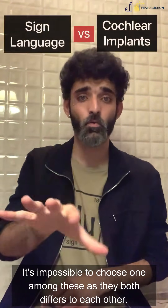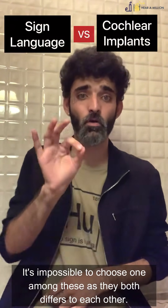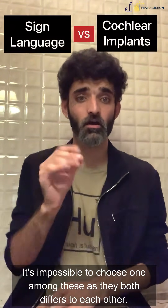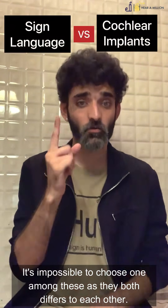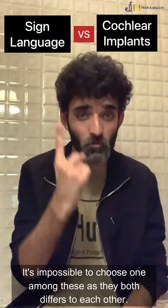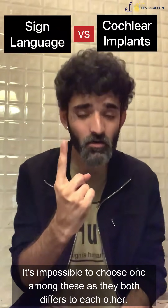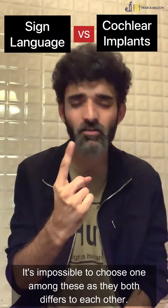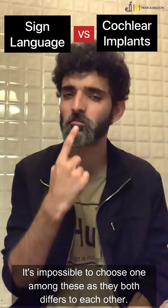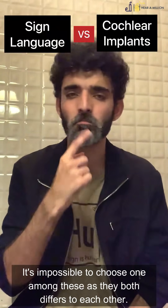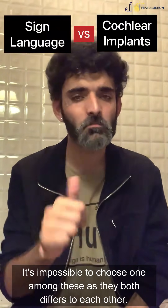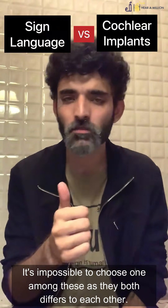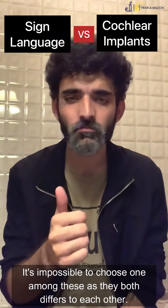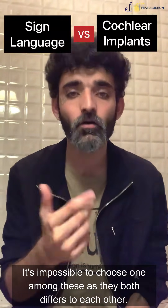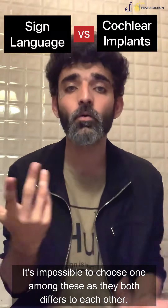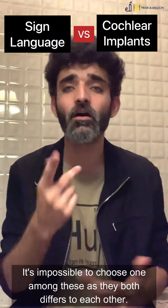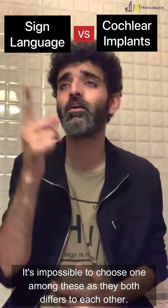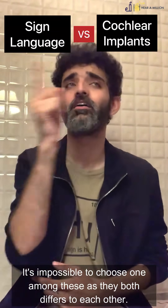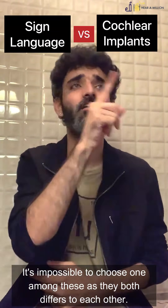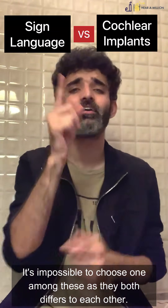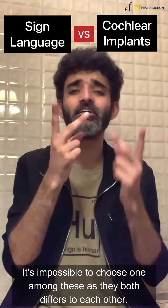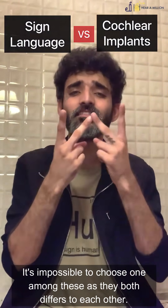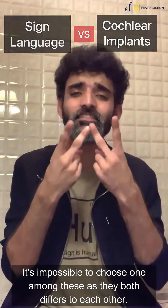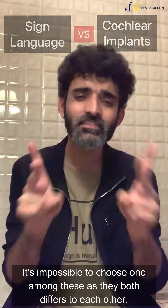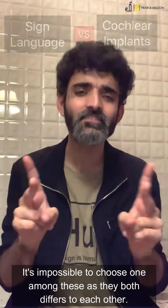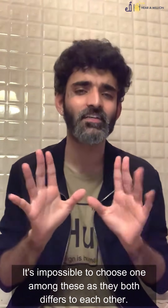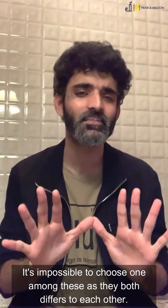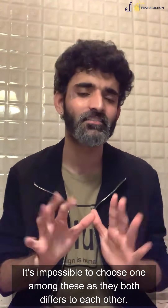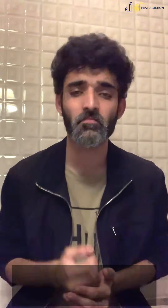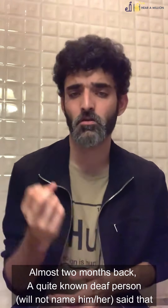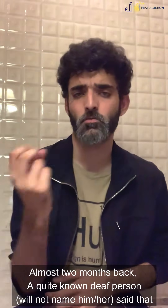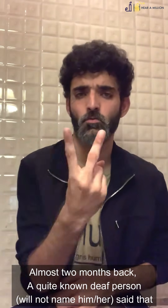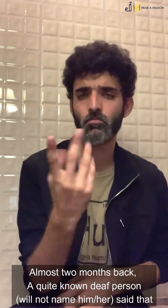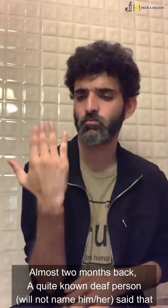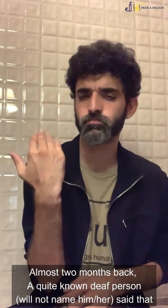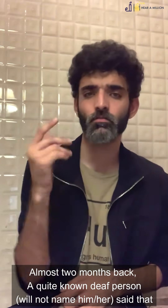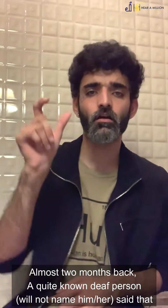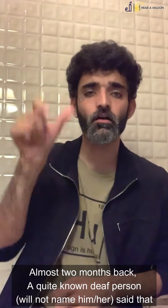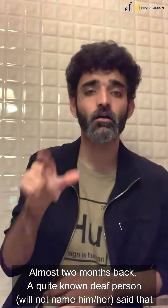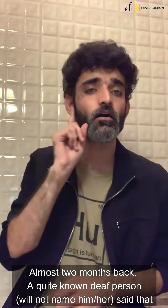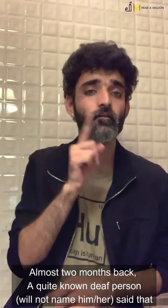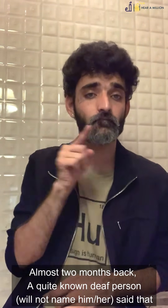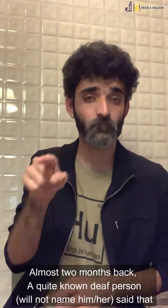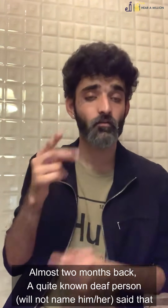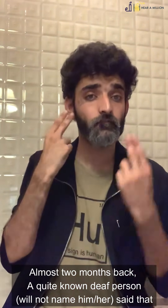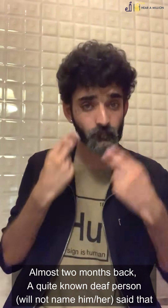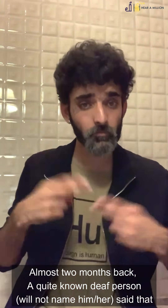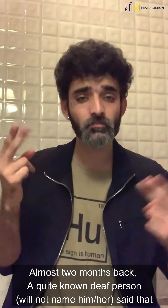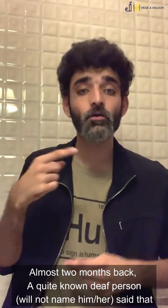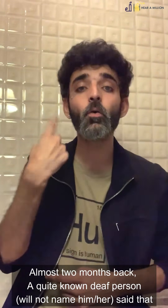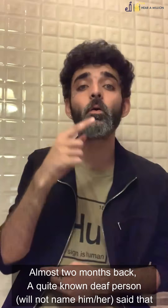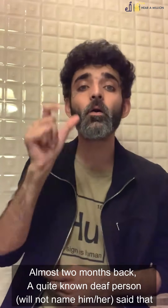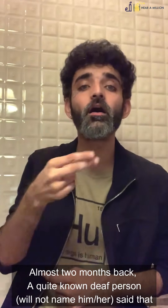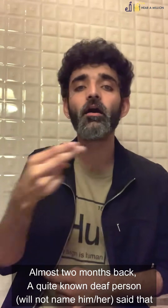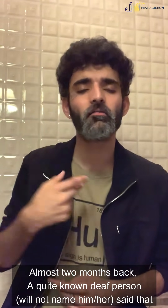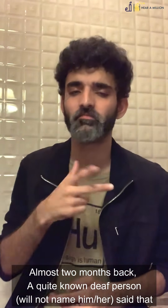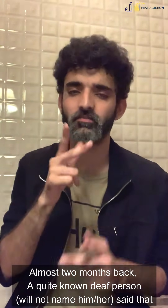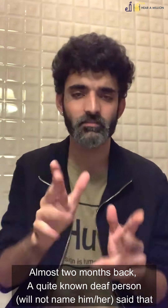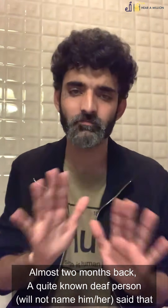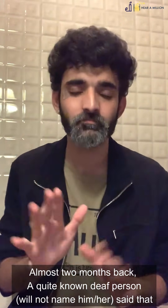चुनने पर ये करना बंद कर दे, क्योंकि 2 महीने पहले एक ऐसे ही बधिर व्यक्ति ने कहा था कि उनको